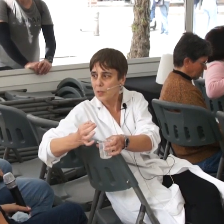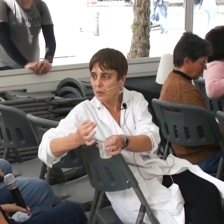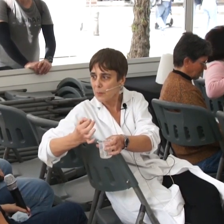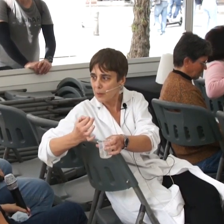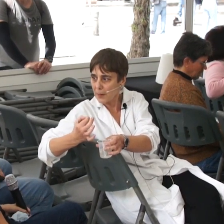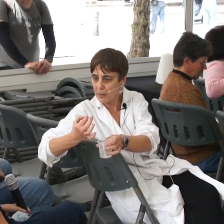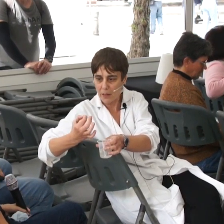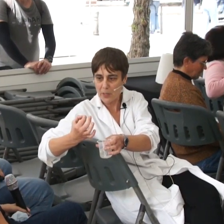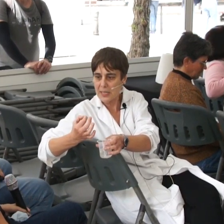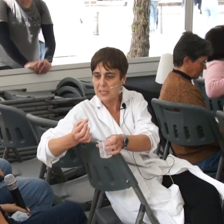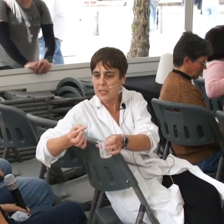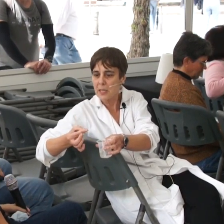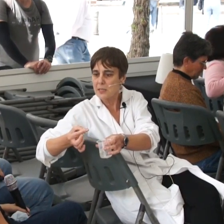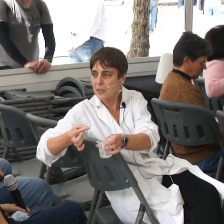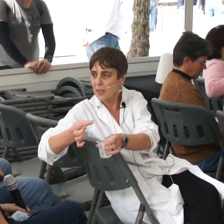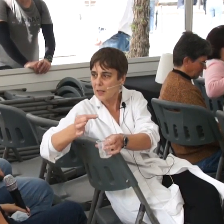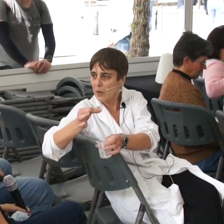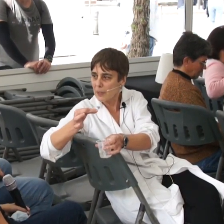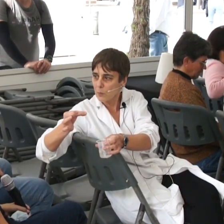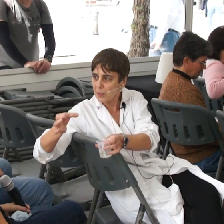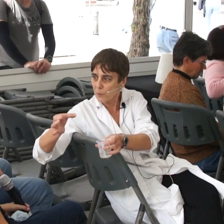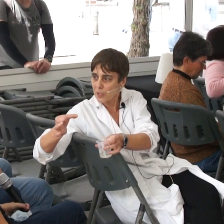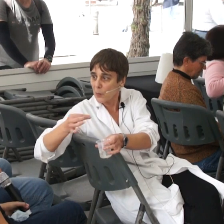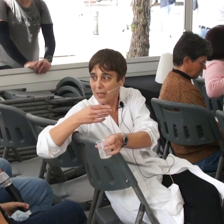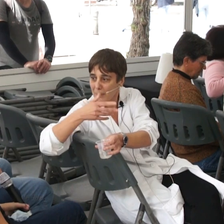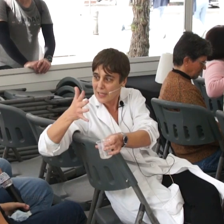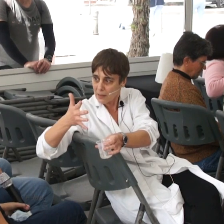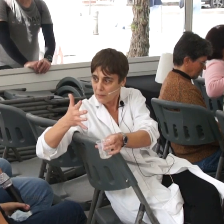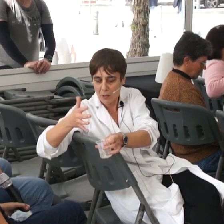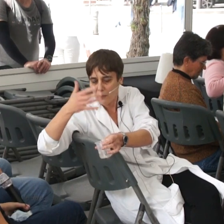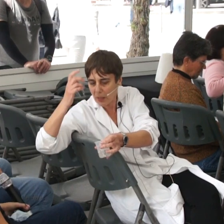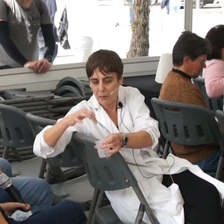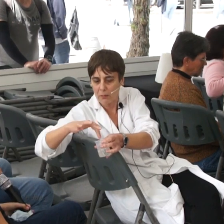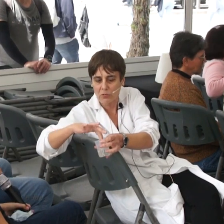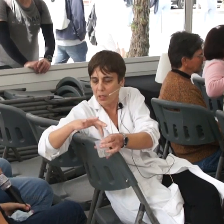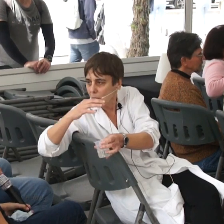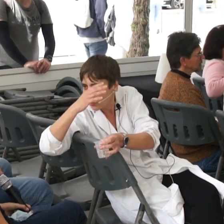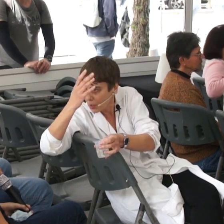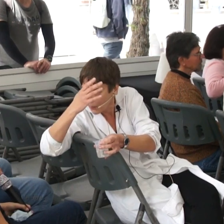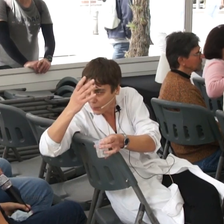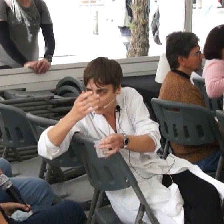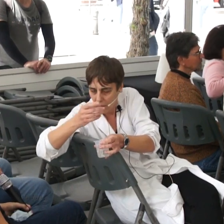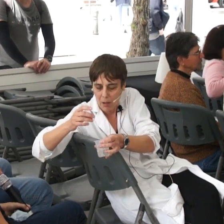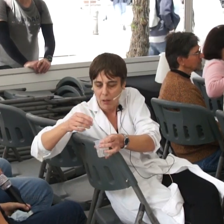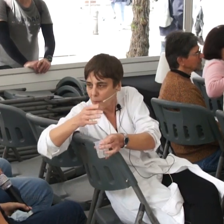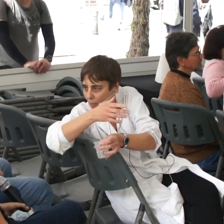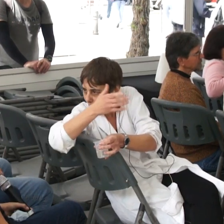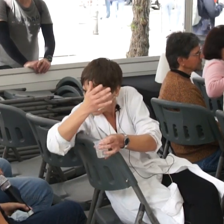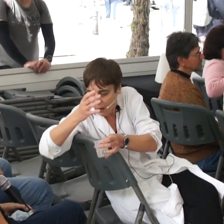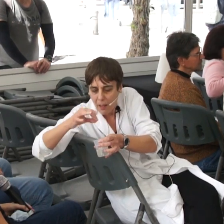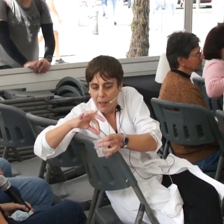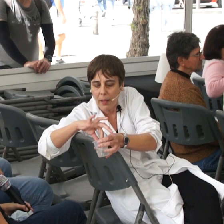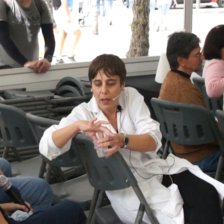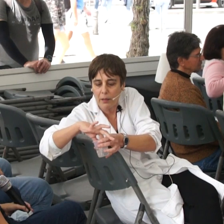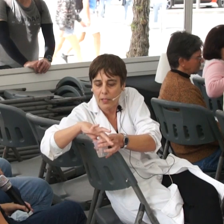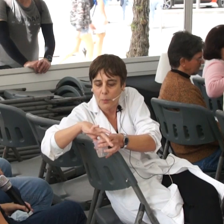el trocito de poliespán, que puede ser así, se te queda en una peliculita muy fino, porque la mitad... Bueno, la mitad, no sé qué decirte la proporción, la podríamos